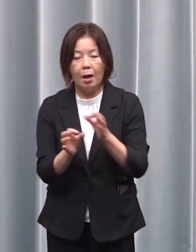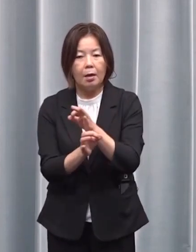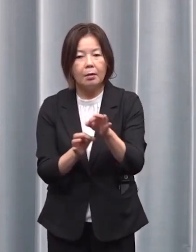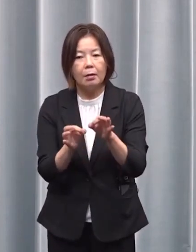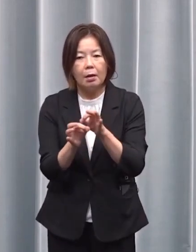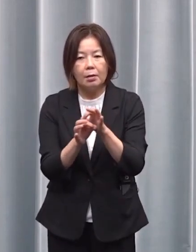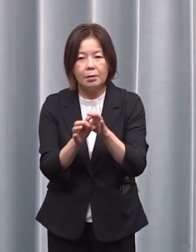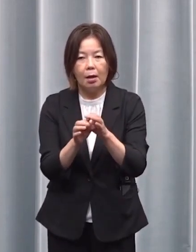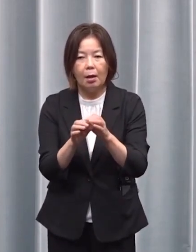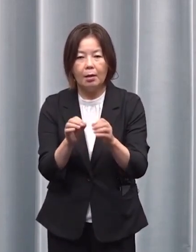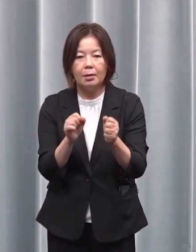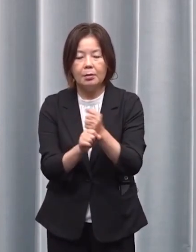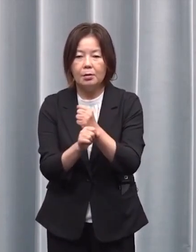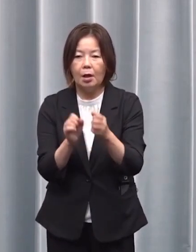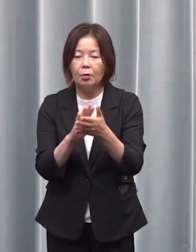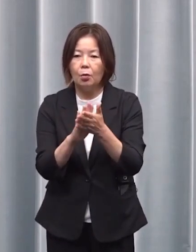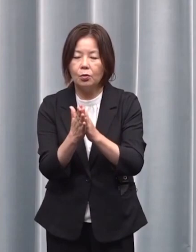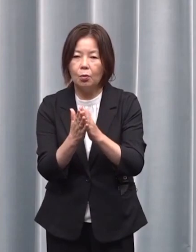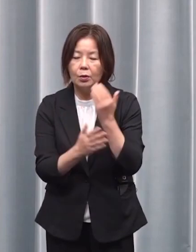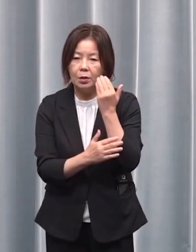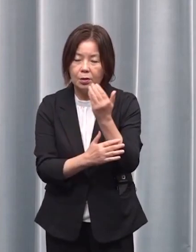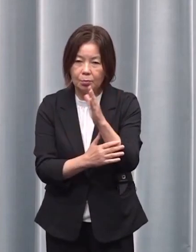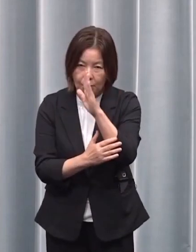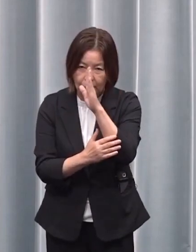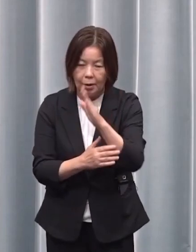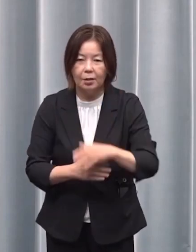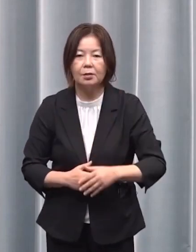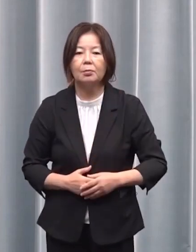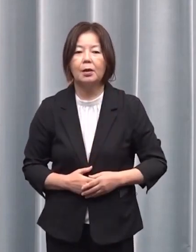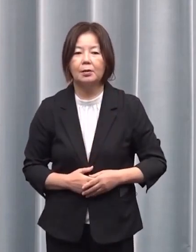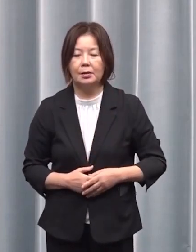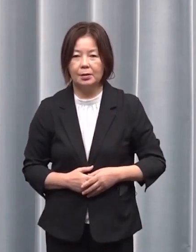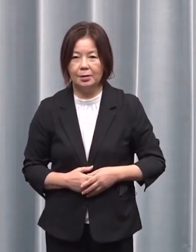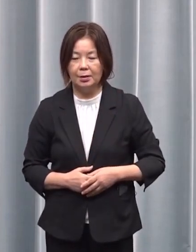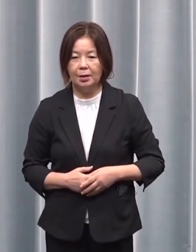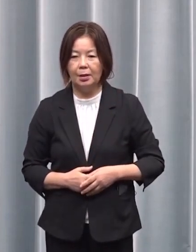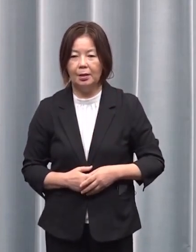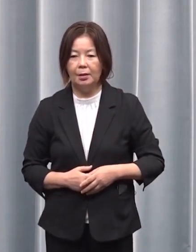ねをいただきたいと思います。 申し訳ございません。この後の日程がありますので、あと2問でお願いいたします。